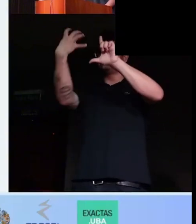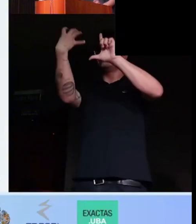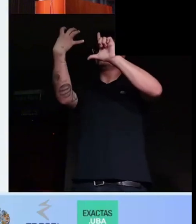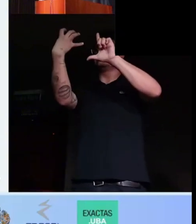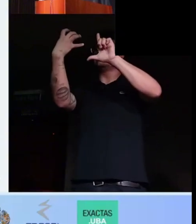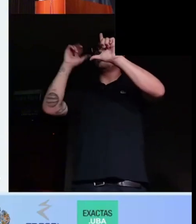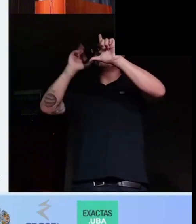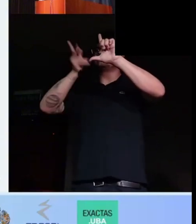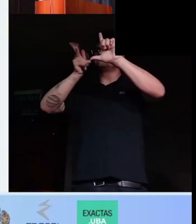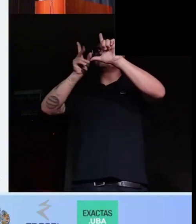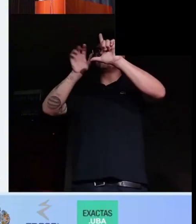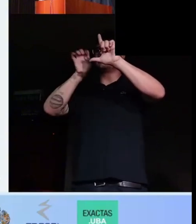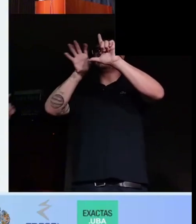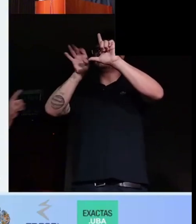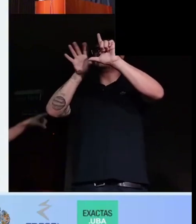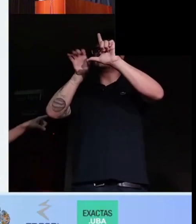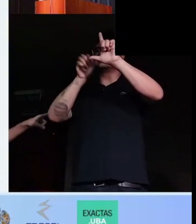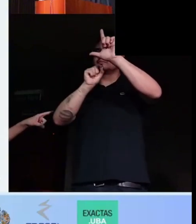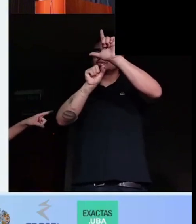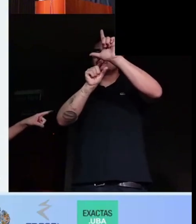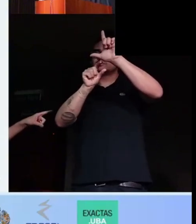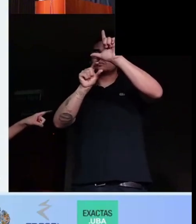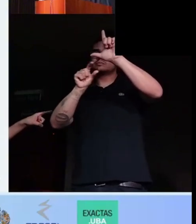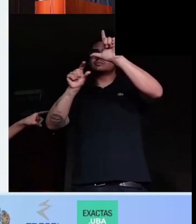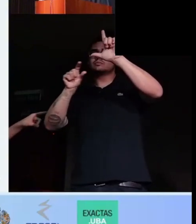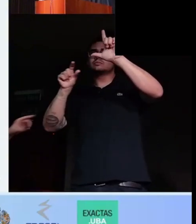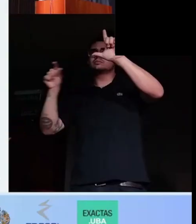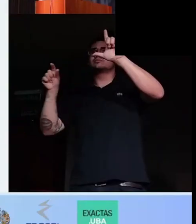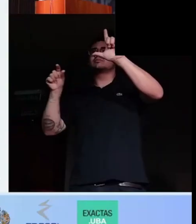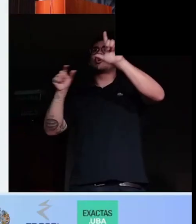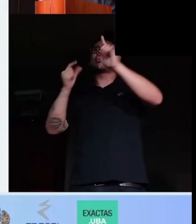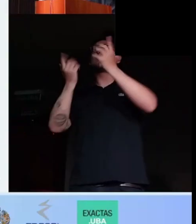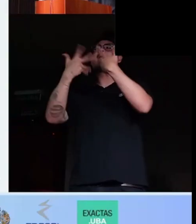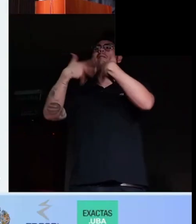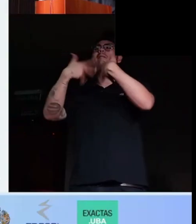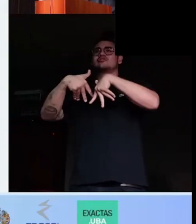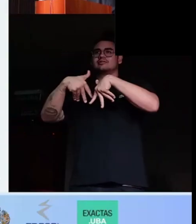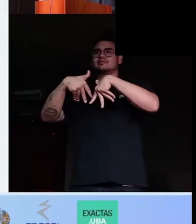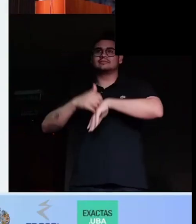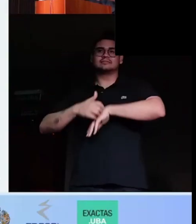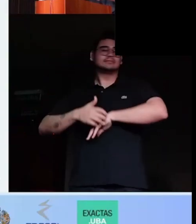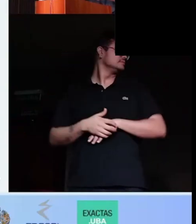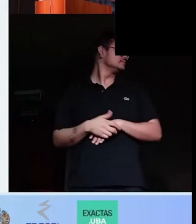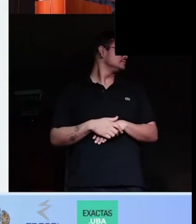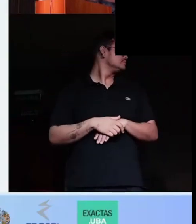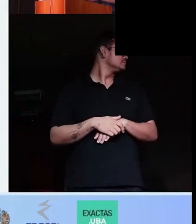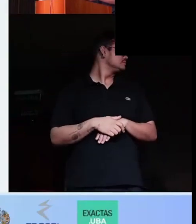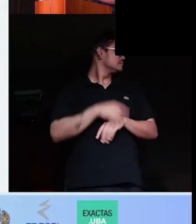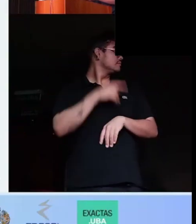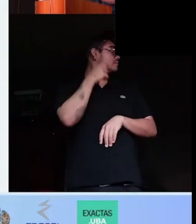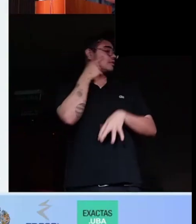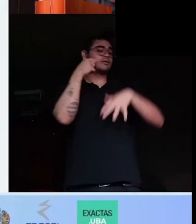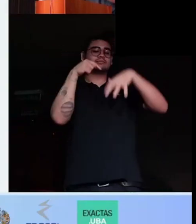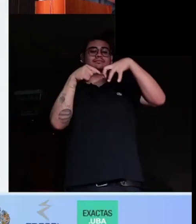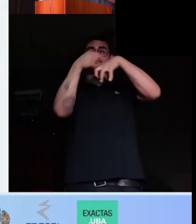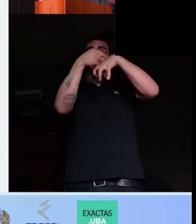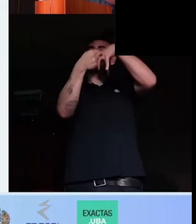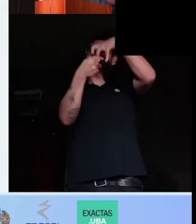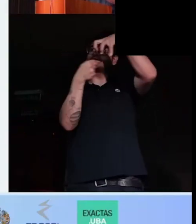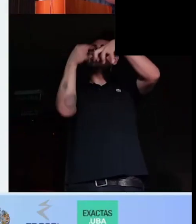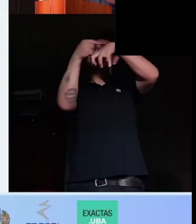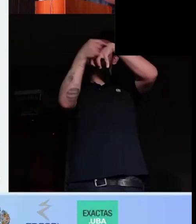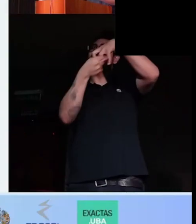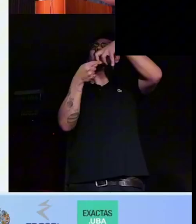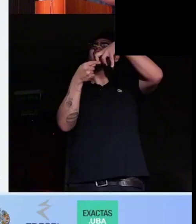Y esos puntitos que se ven en la imagen es la información que usa el programa para poder interpretar